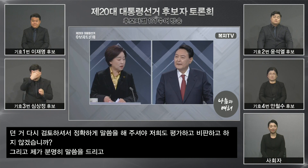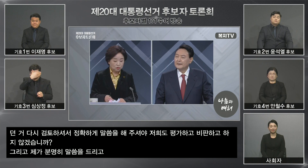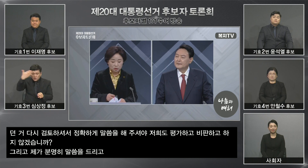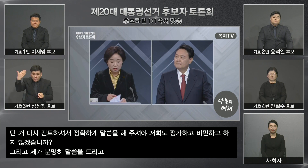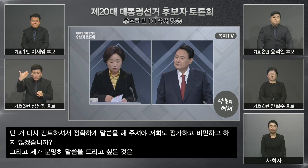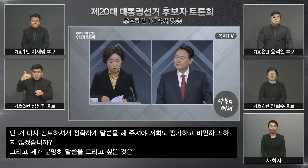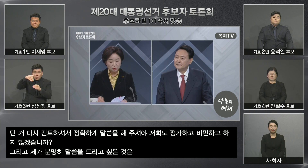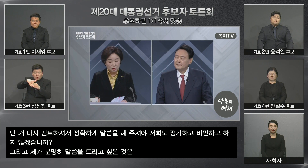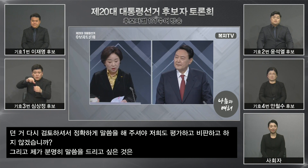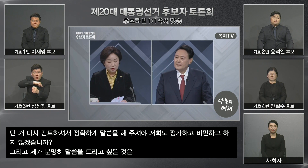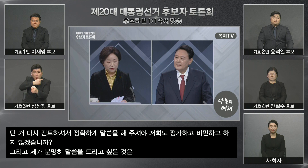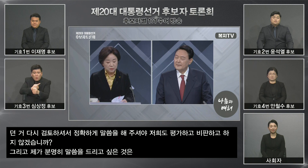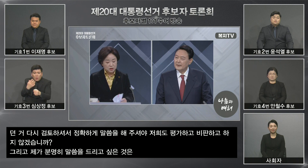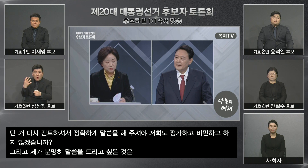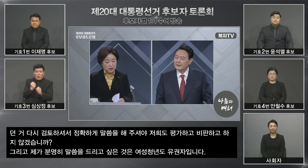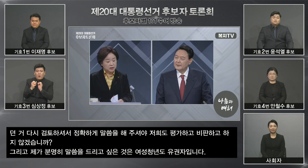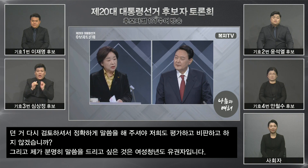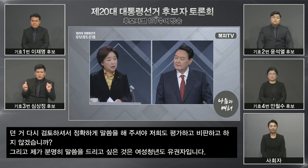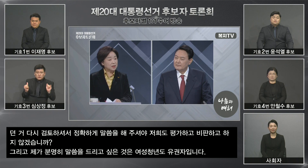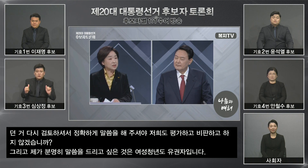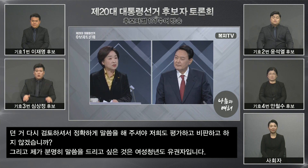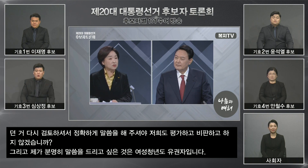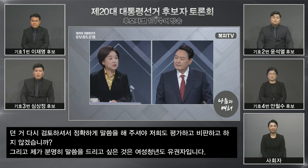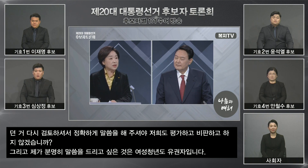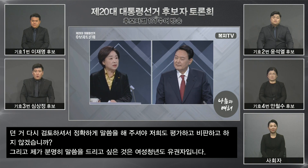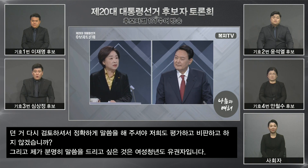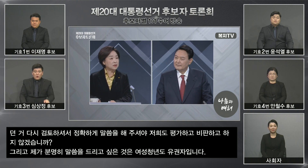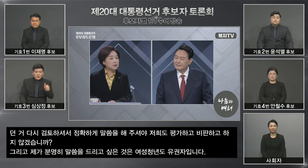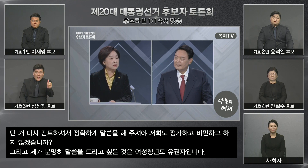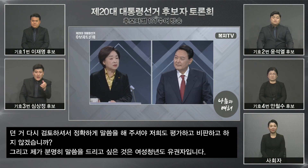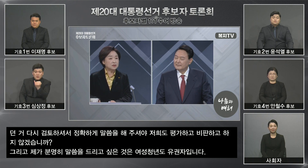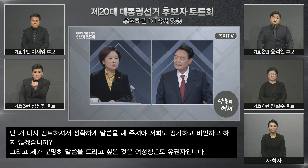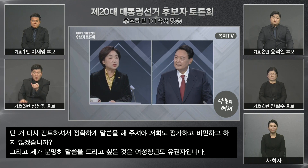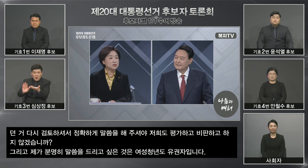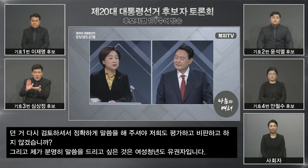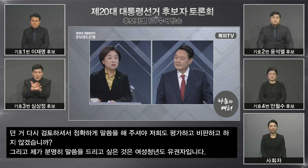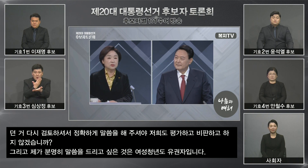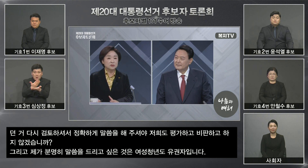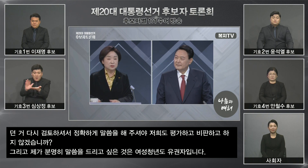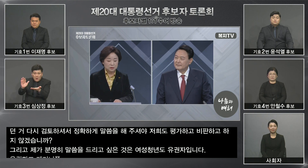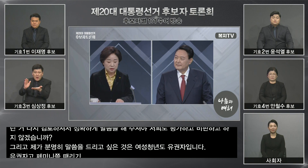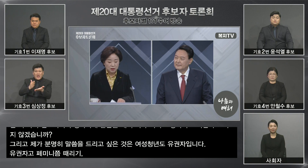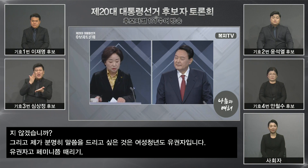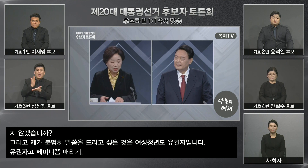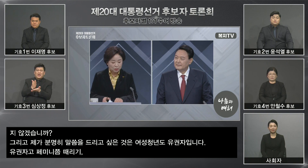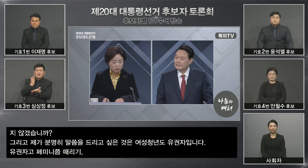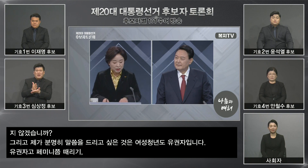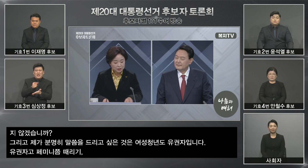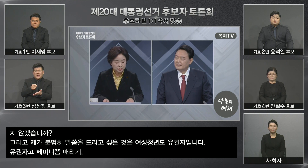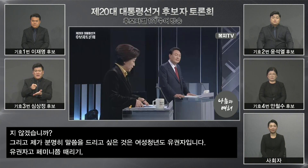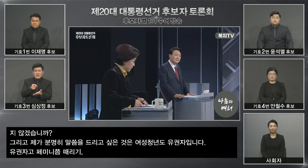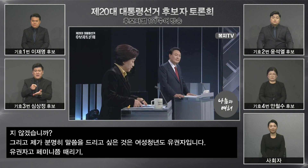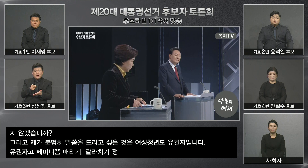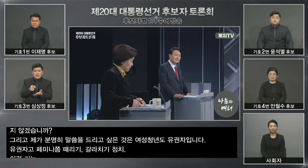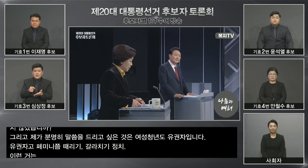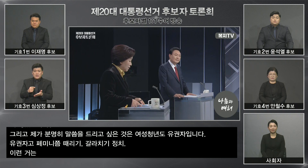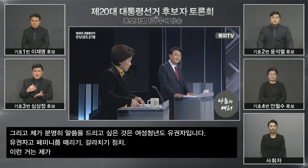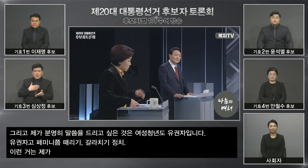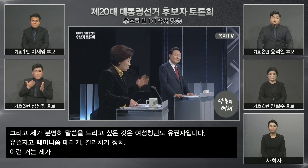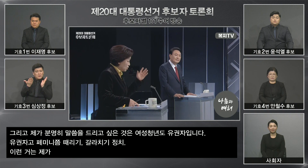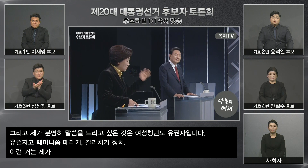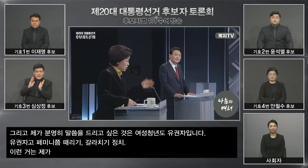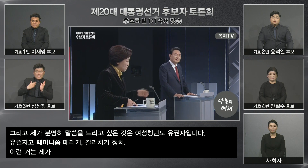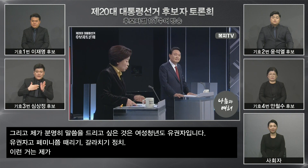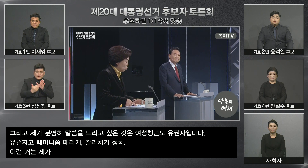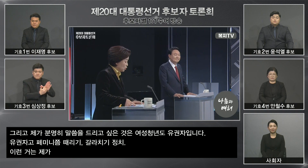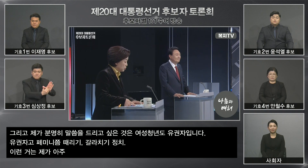유권자입니다. 유권자고 페미니즘 때리기, 갈라치기 정책, 이 정치 이런 거는 제가 아주 단호히 맡겠습니다.